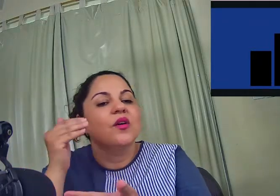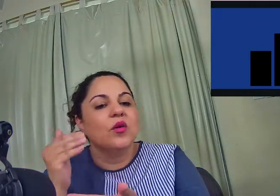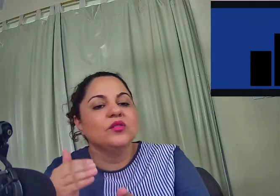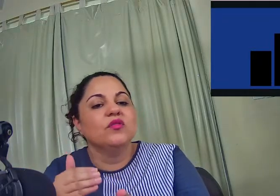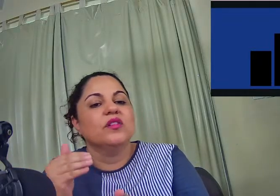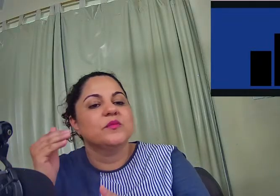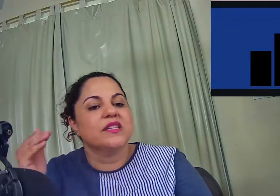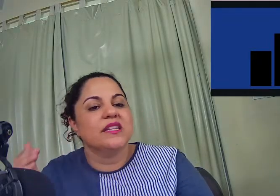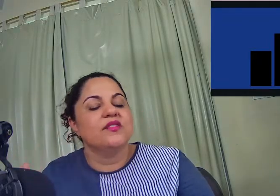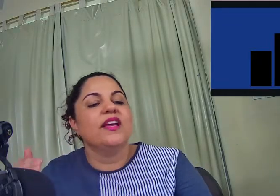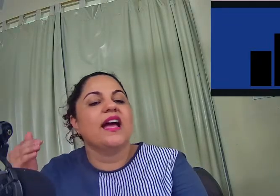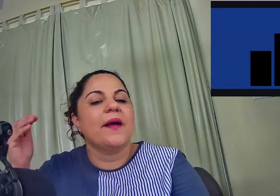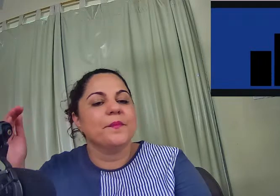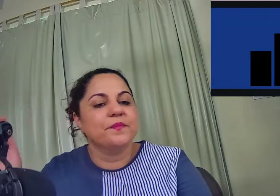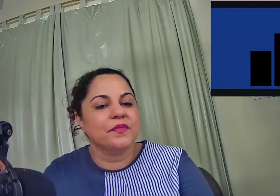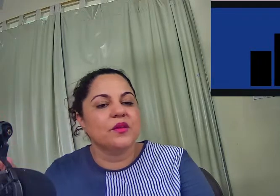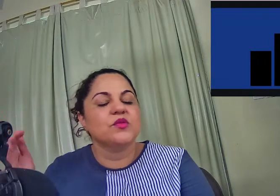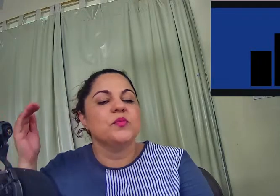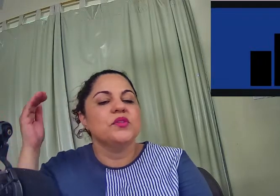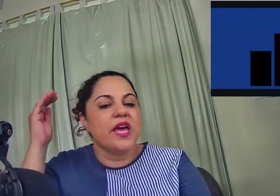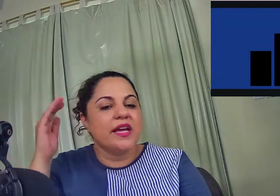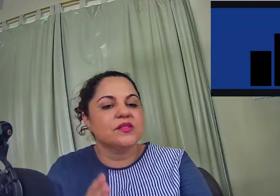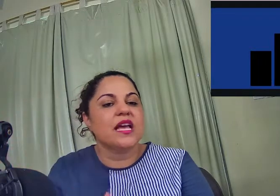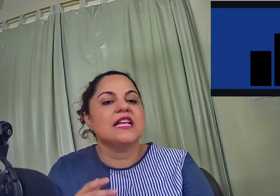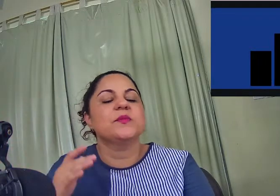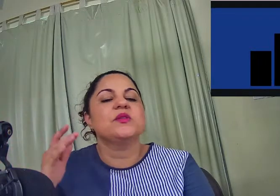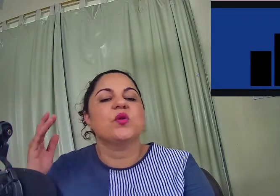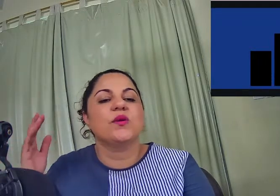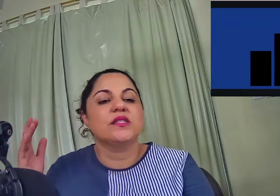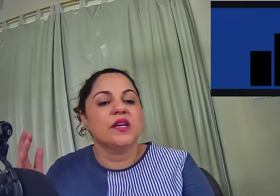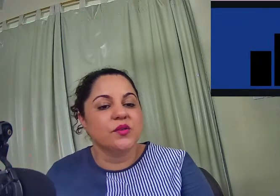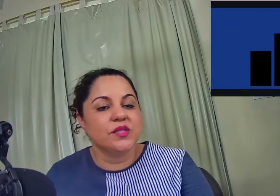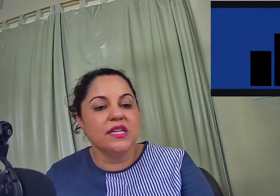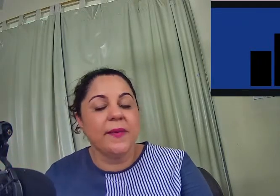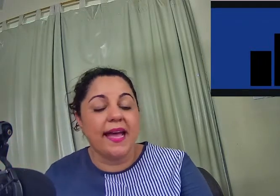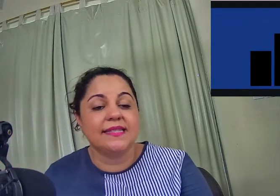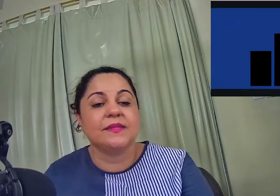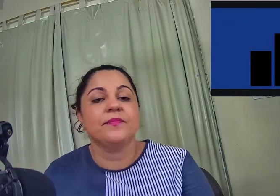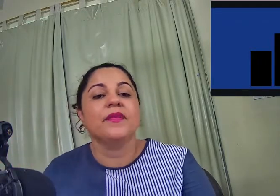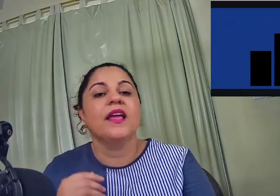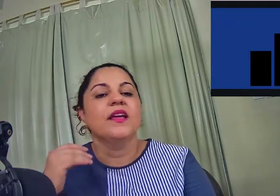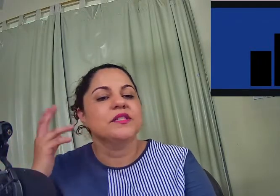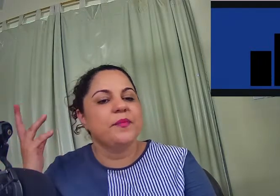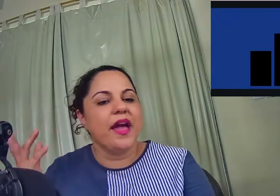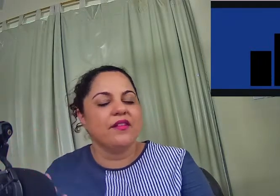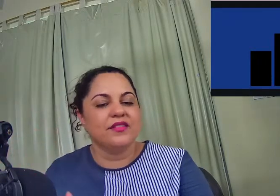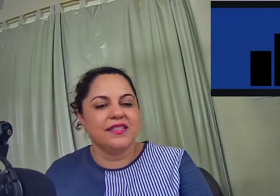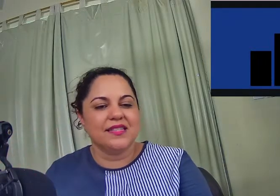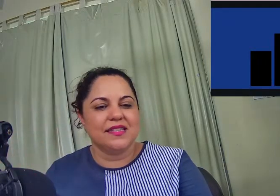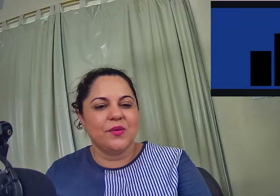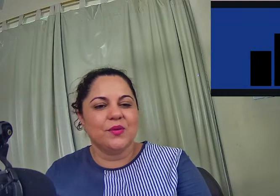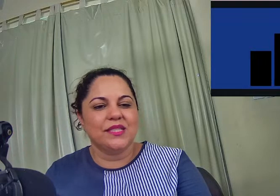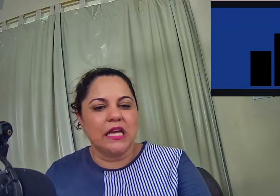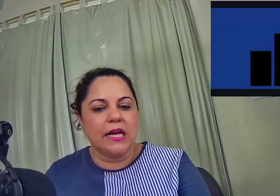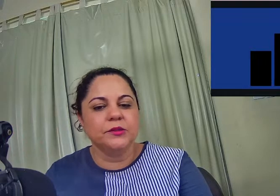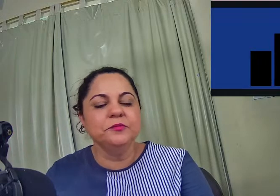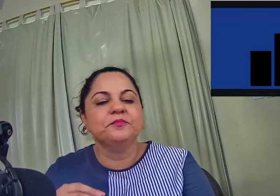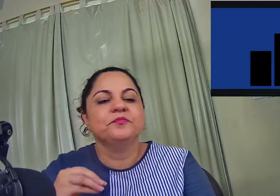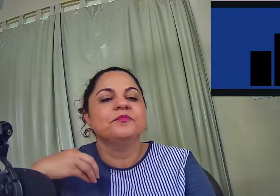quando vamos classificar os objetos, as pessoas e os animais. Espero que vocês tenham gostado.